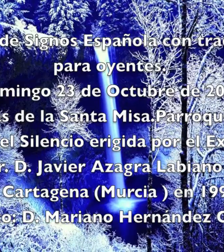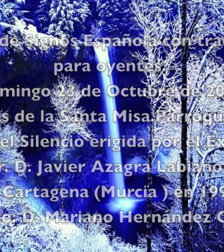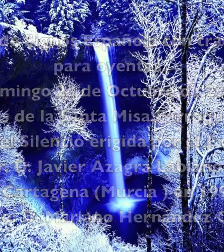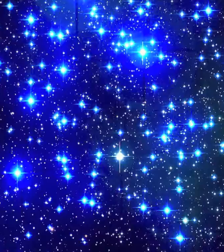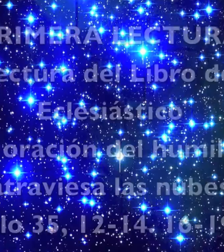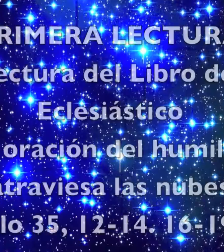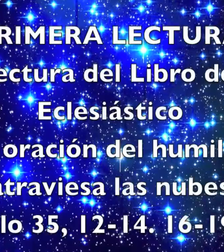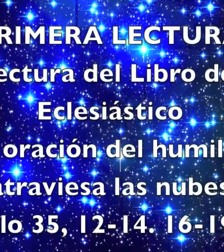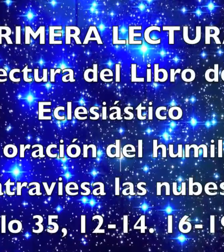1.